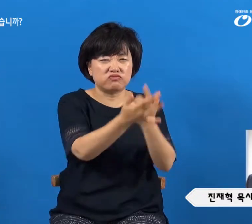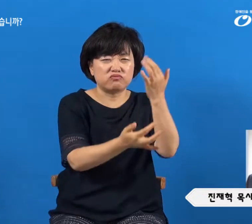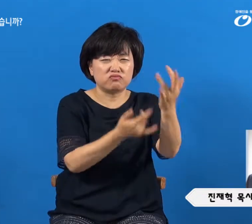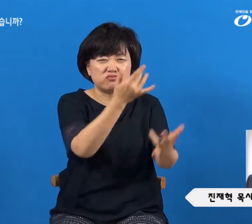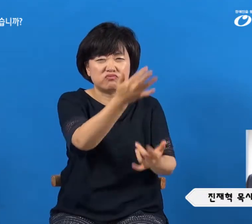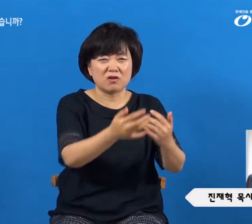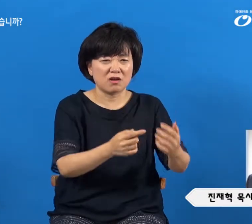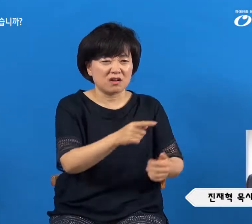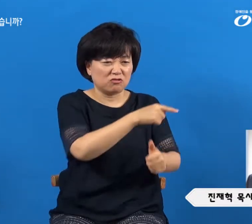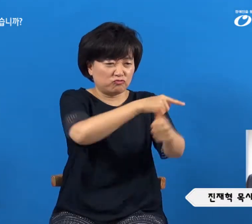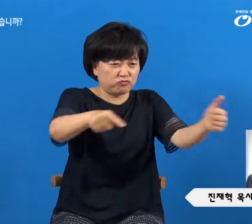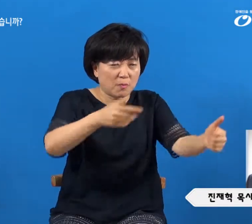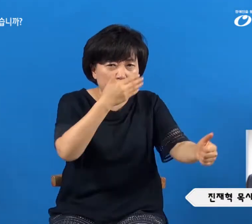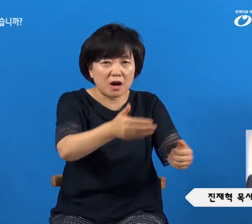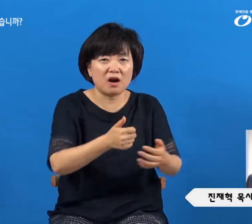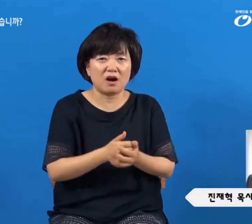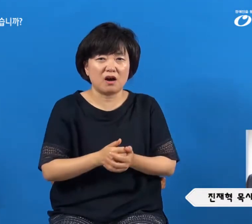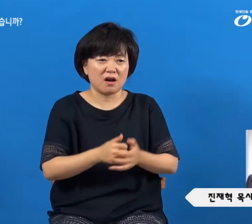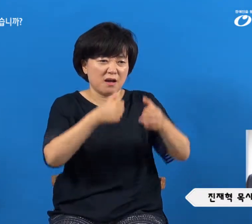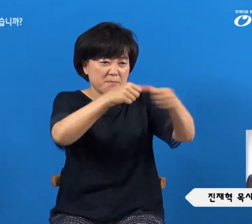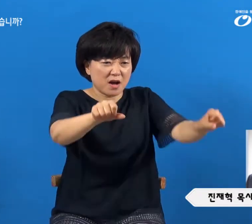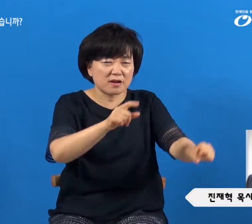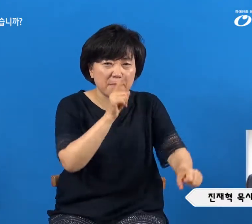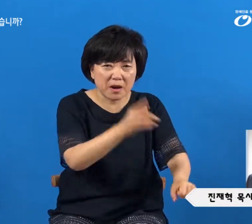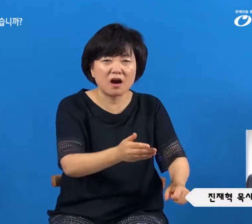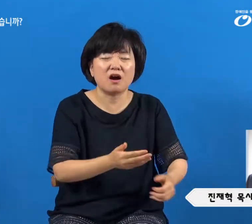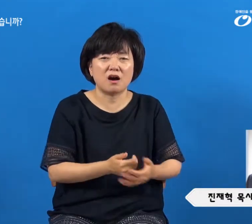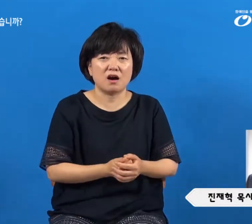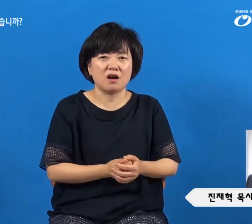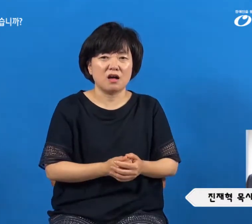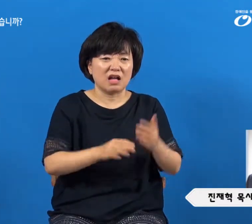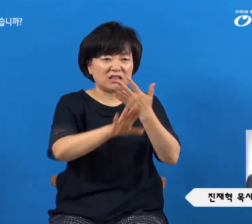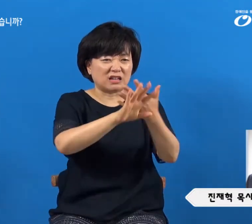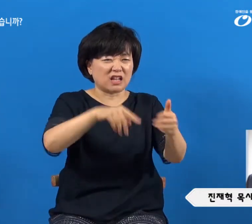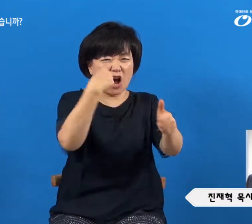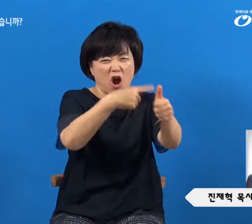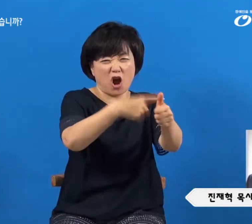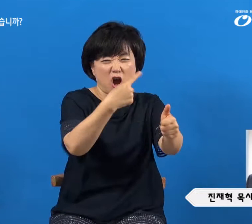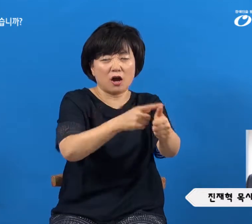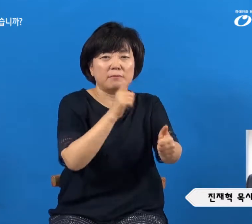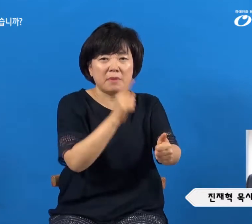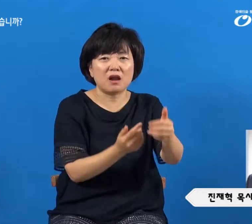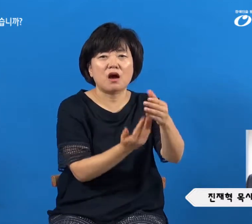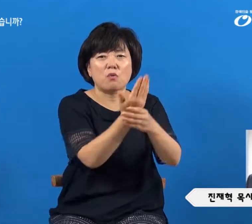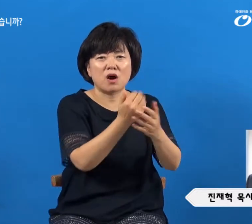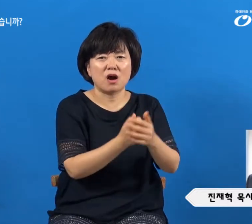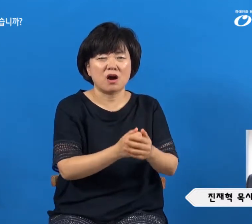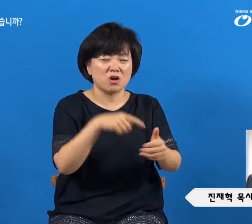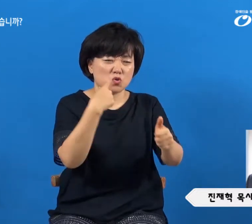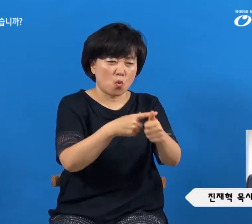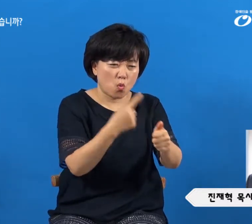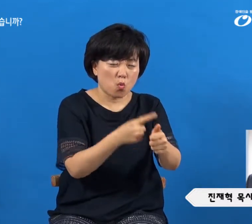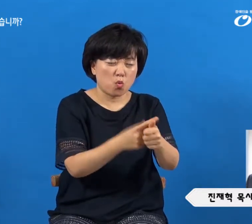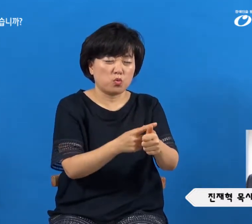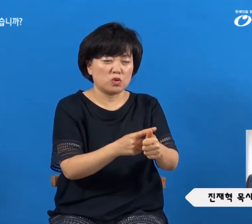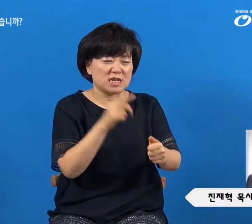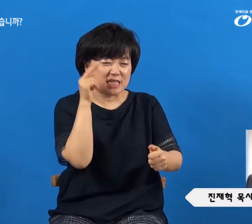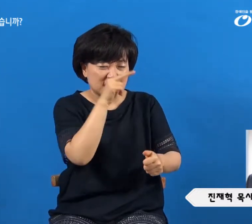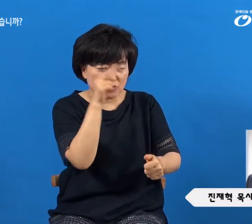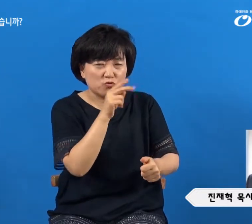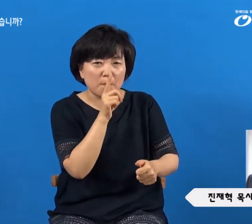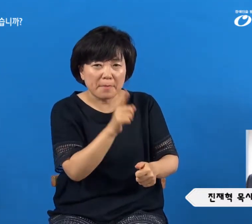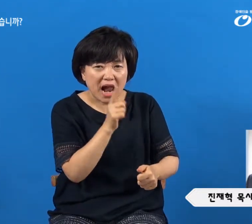사망이 튀어나옵니다. 파괴하는 말이 나옵니다. 남을 헐뜯는 말이 나옵니다. 욕이 나오고